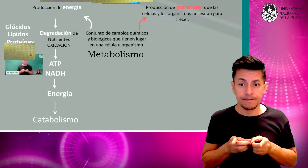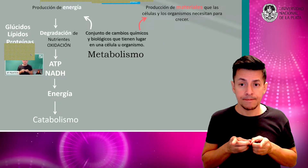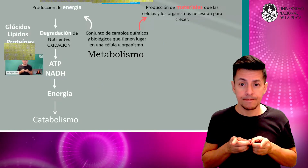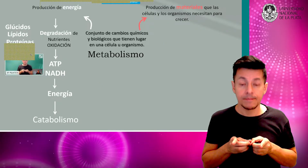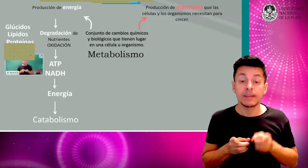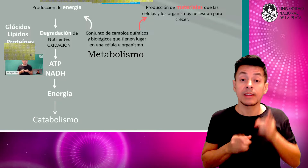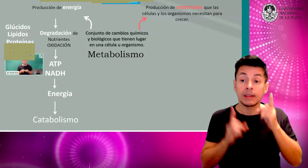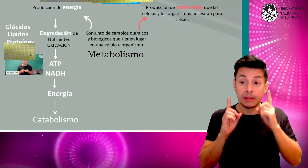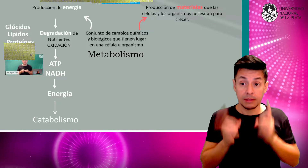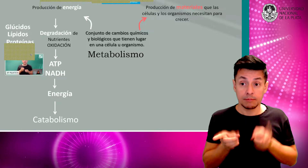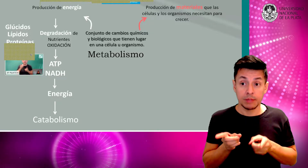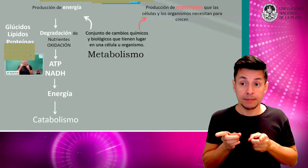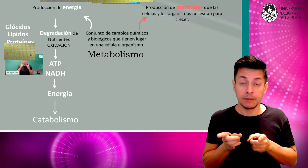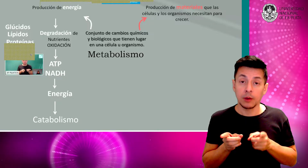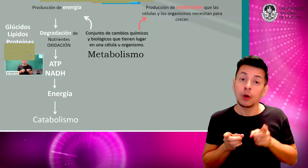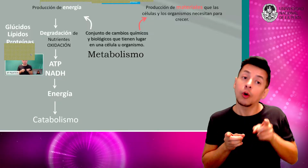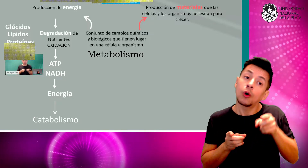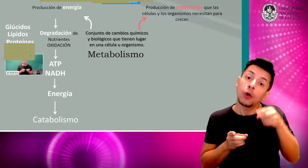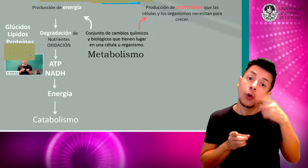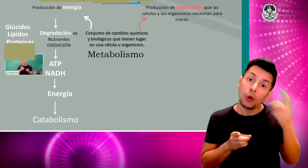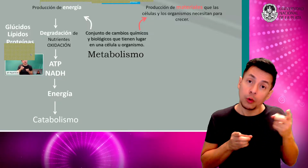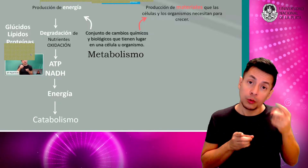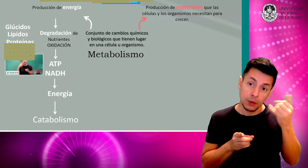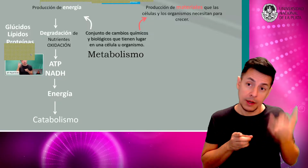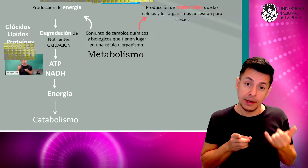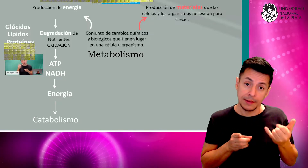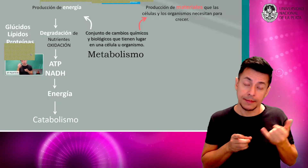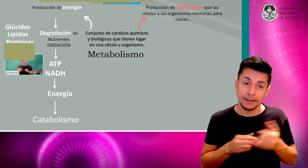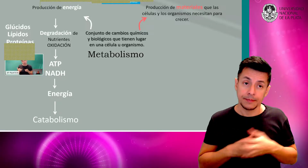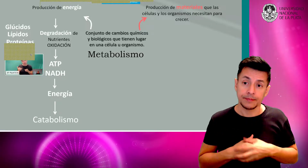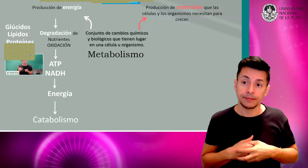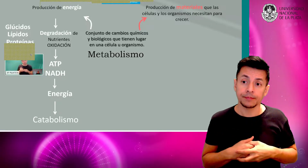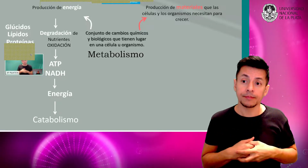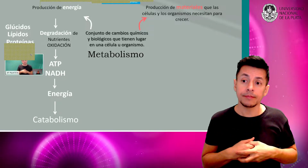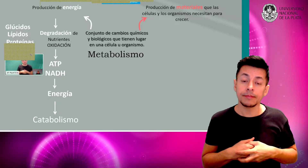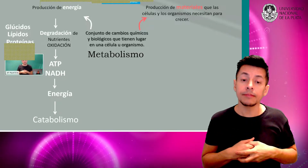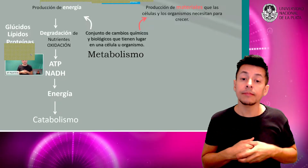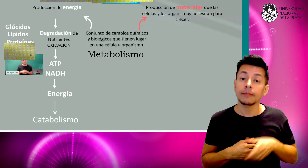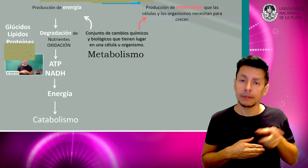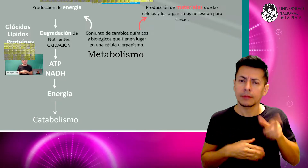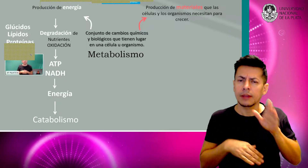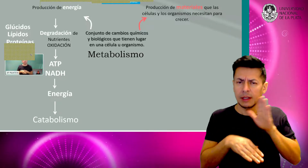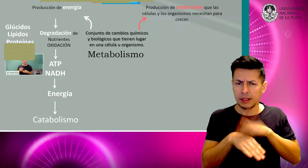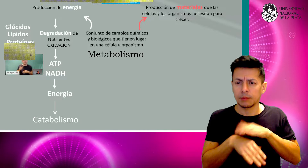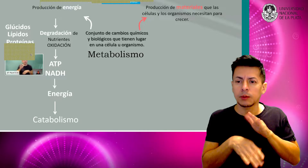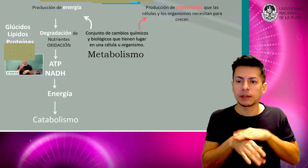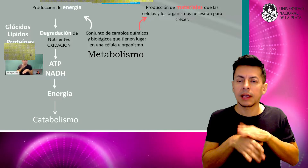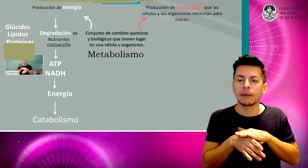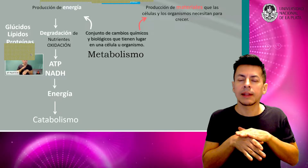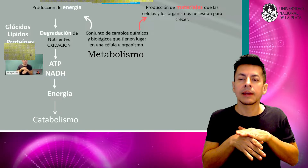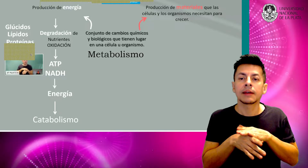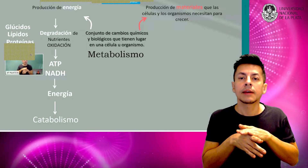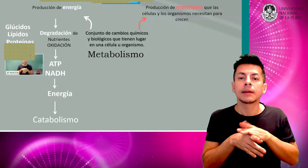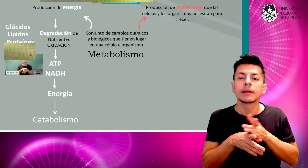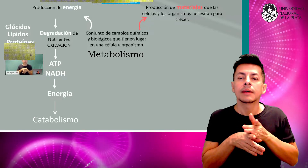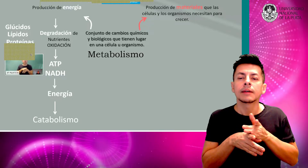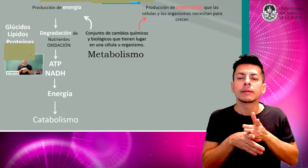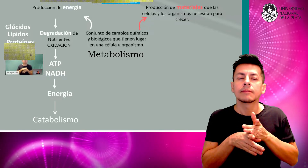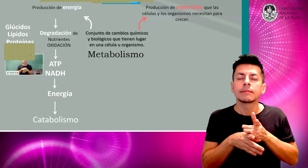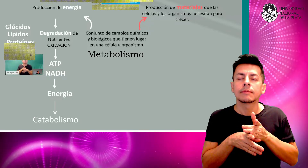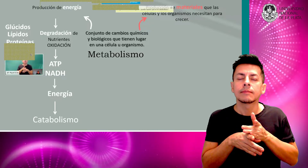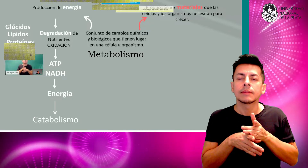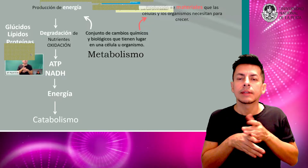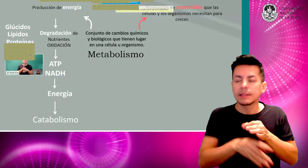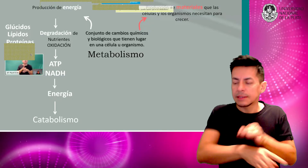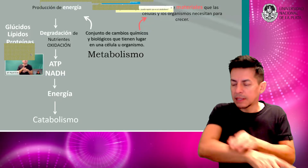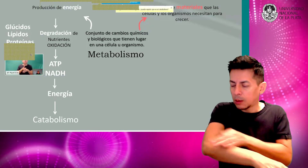también tenemos otra parte del metabolismo, que se encarga de producir los materiales que las células y los